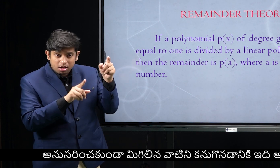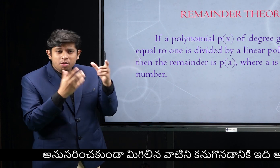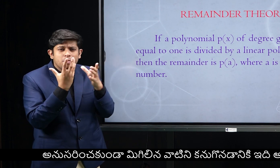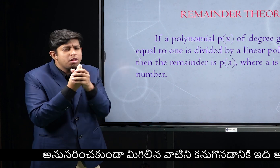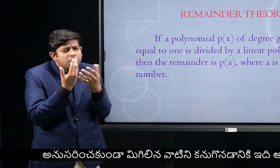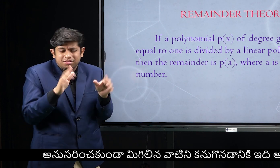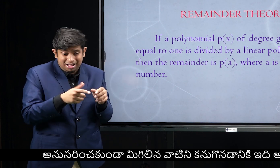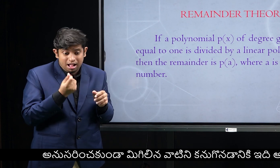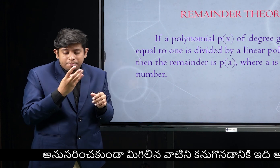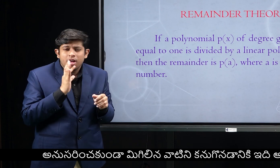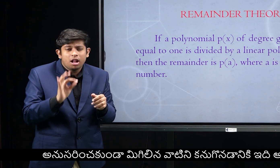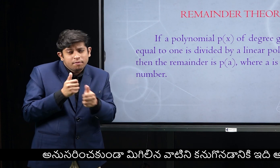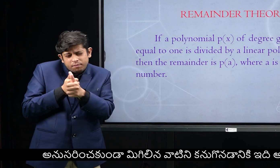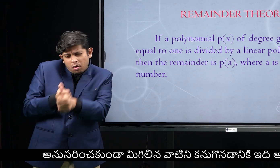వాటిని కనుక్కోవడానికి ఇది అనుమతిస్తుంది.